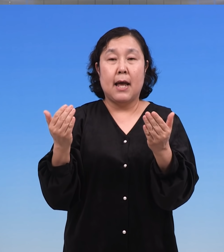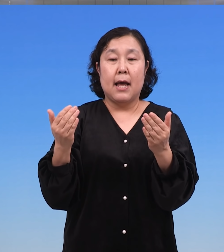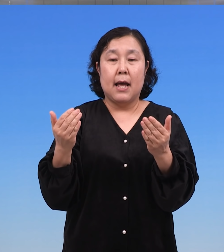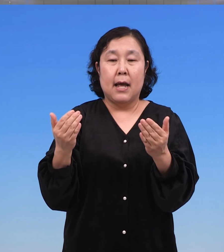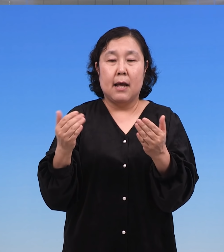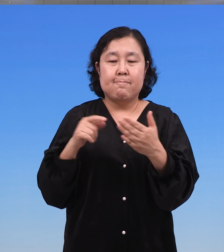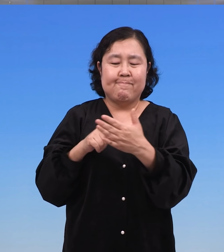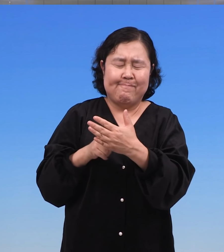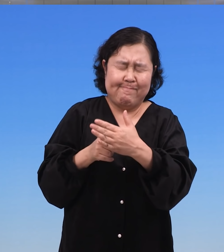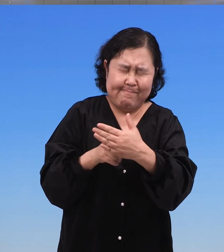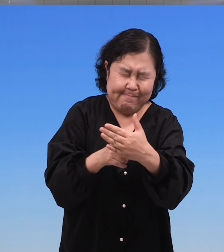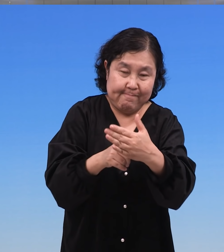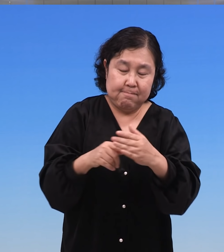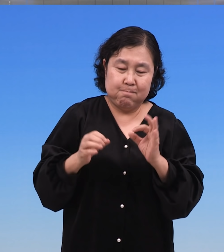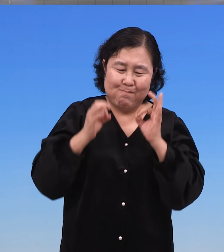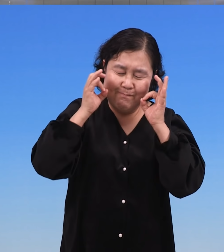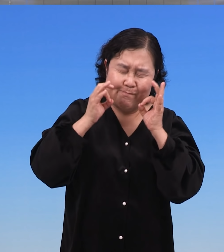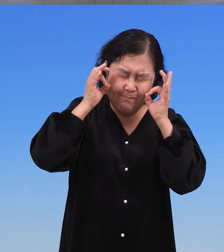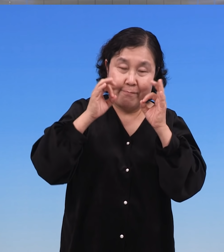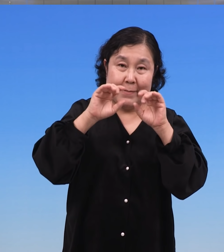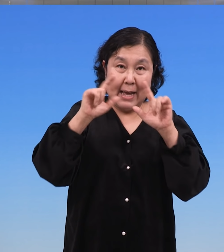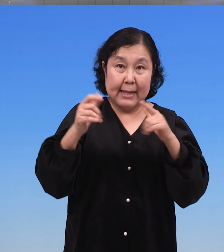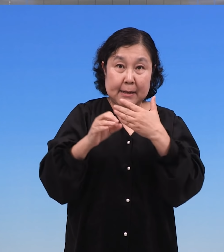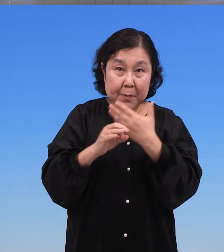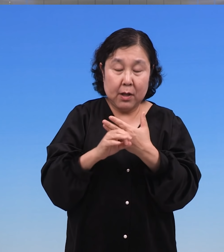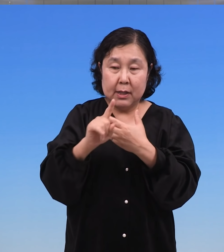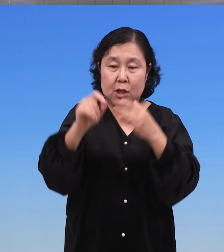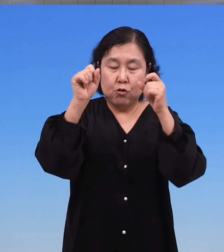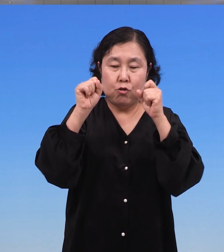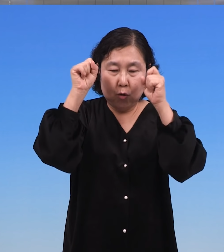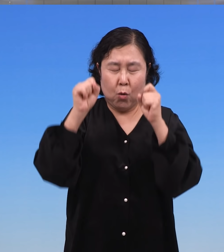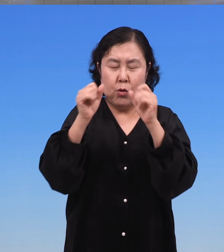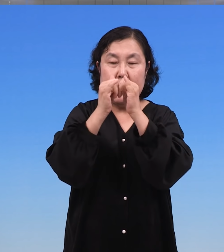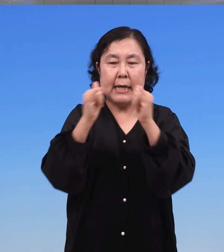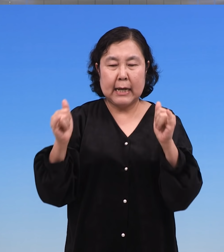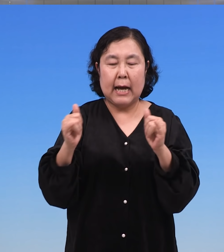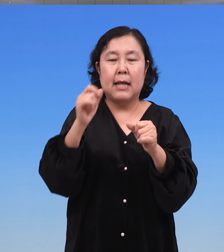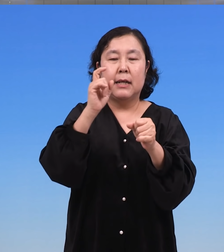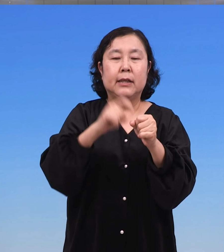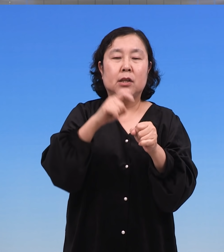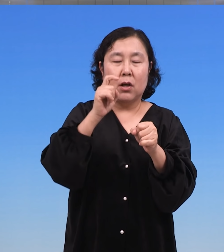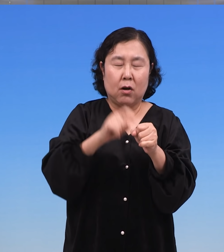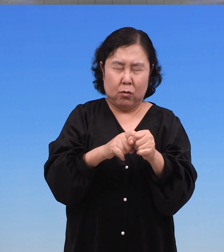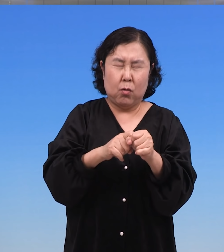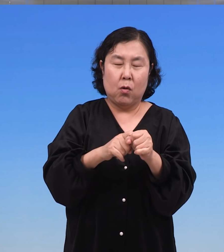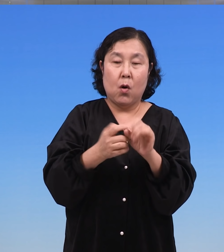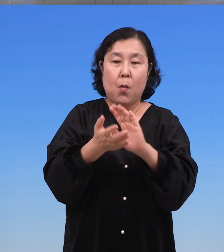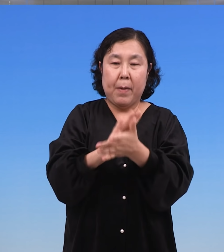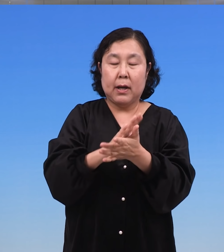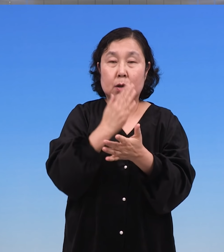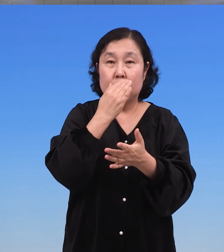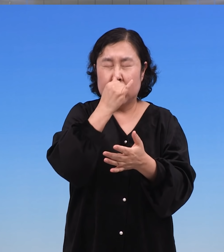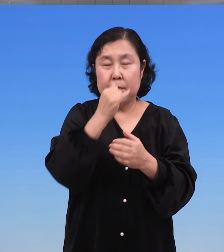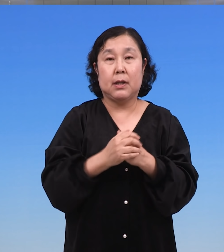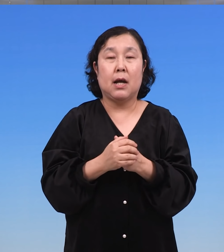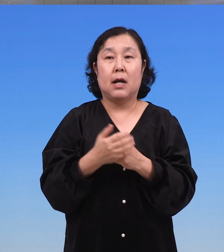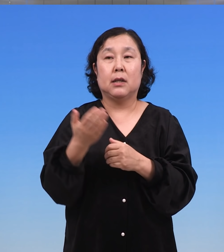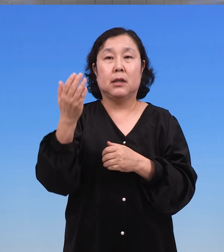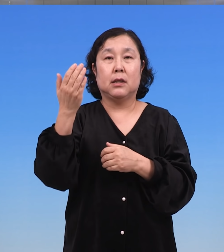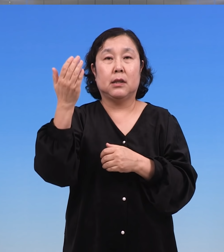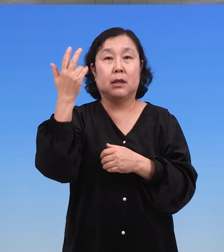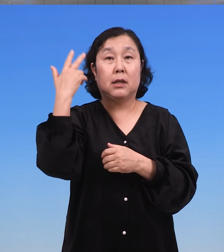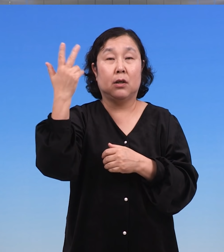기도하는 일에 매진하지 않으면 이 운동은 인간적인 운동으로 전락될 위험이 있다는 것, 이걸 아셔야 됩니다.